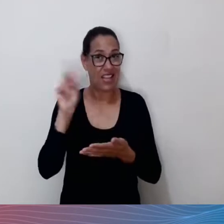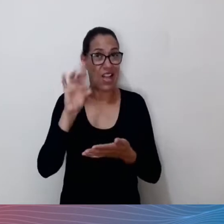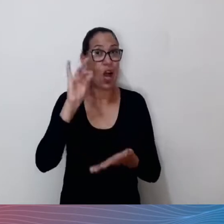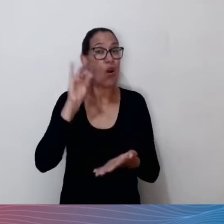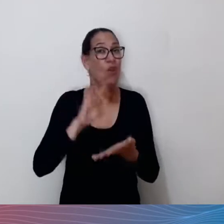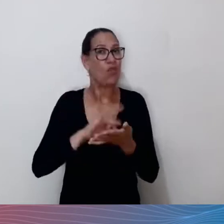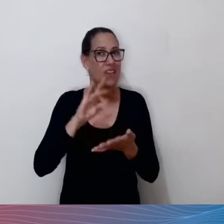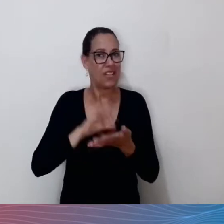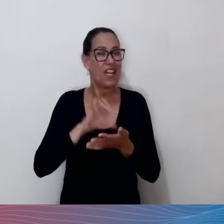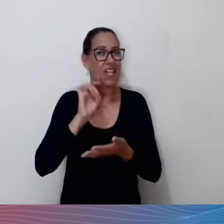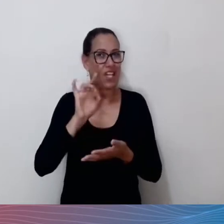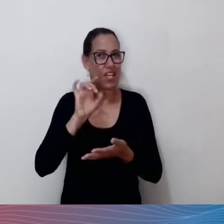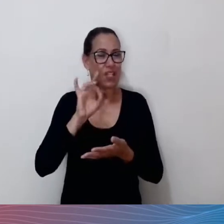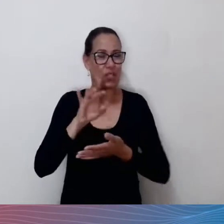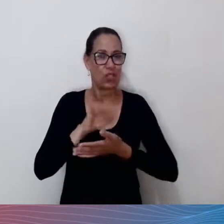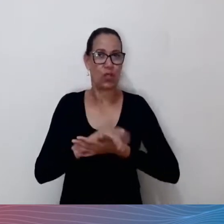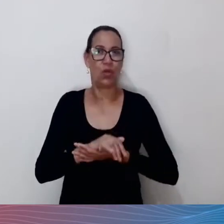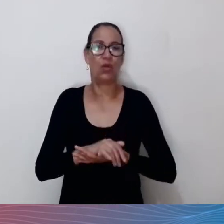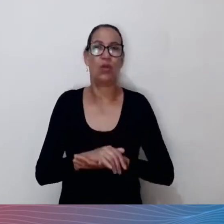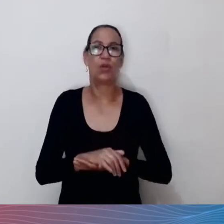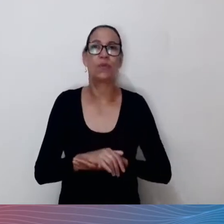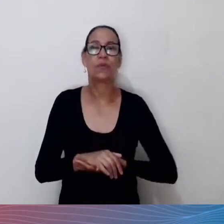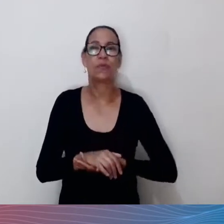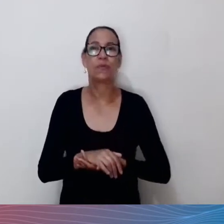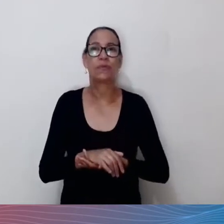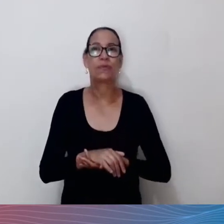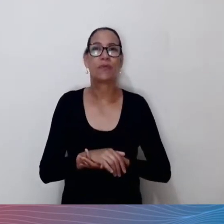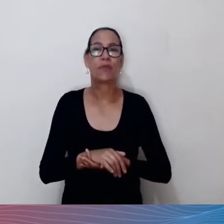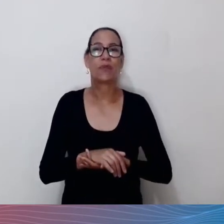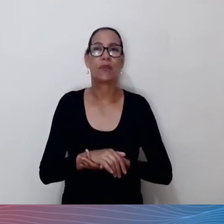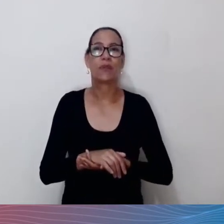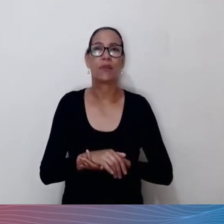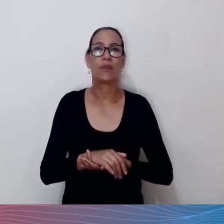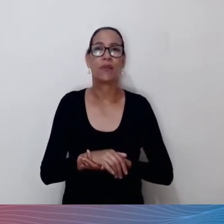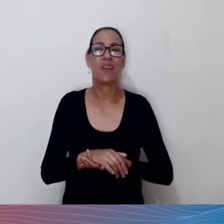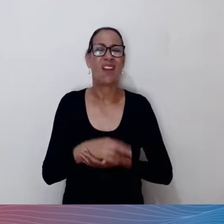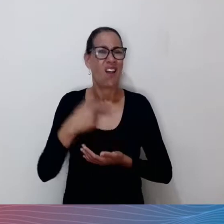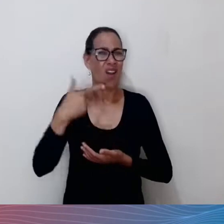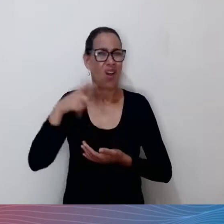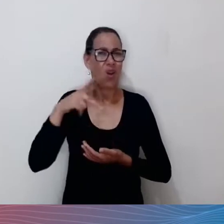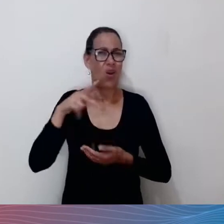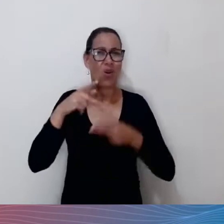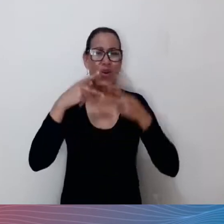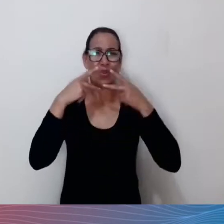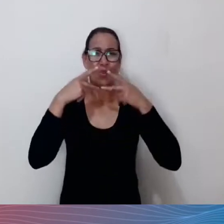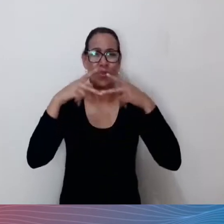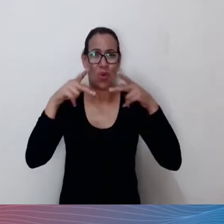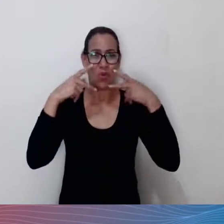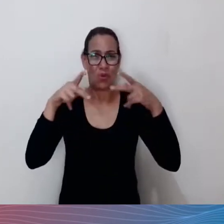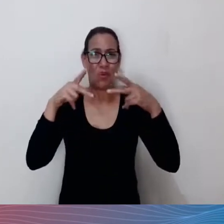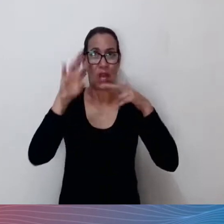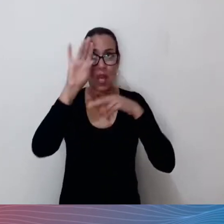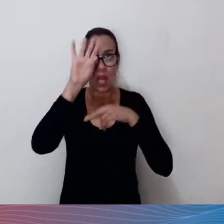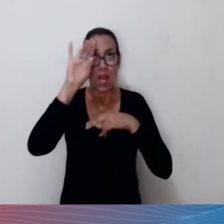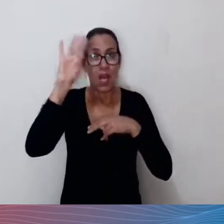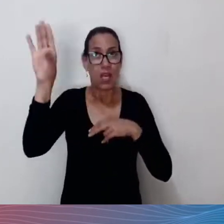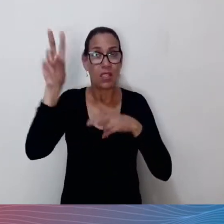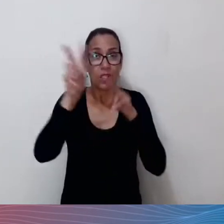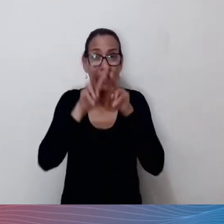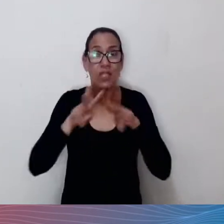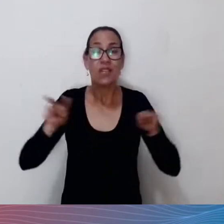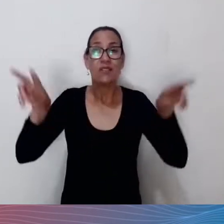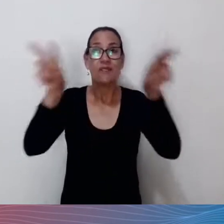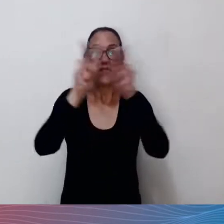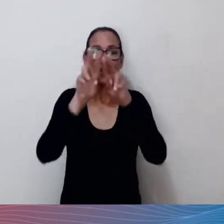que o Senhor fala em visão e o Senhor, né, fala em sonhos. Aí que ele fala assim: não é assim com